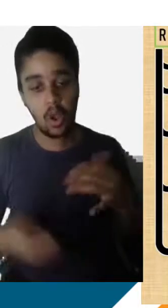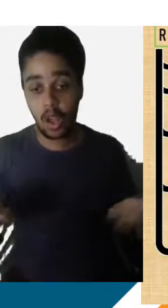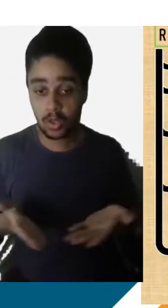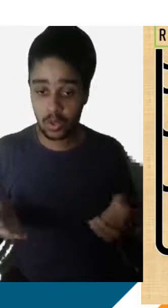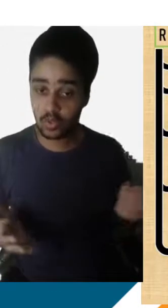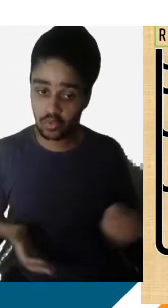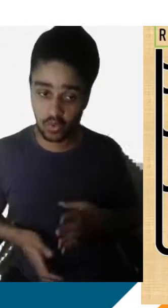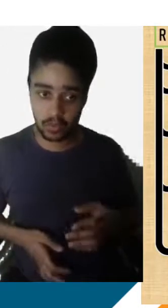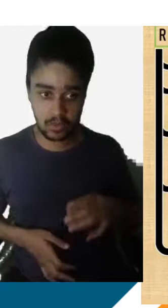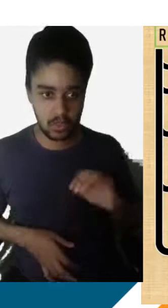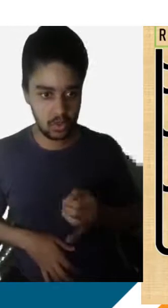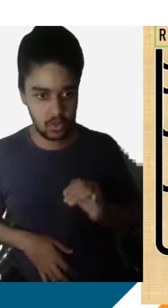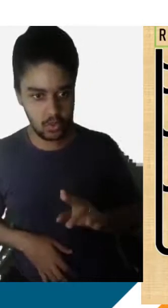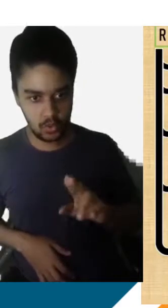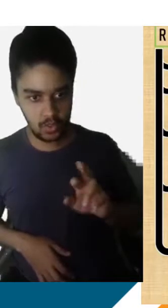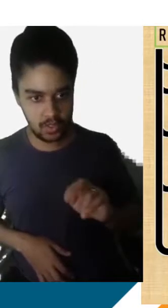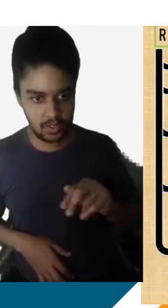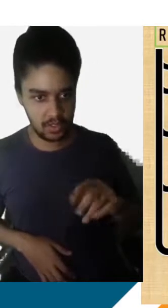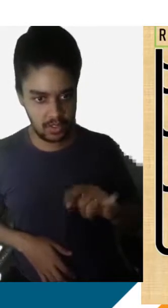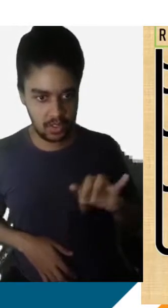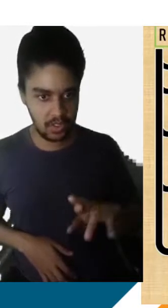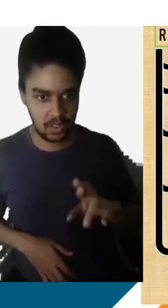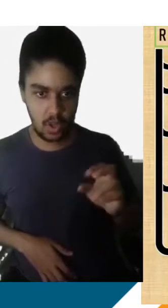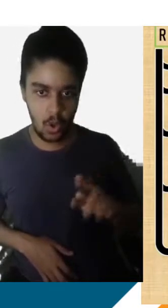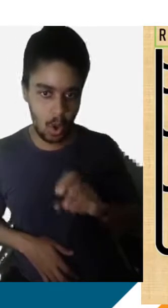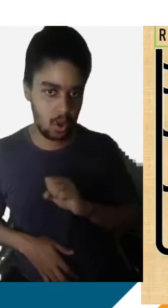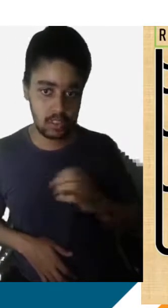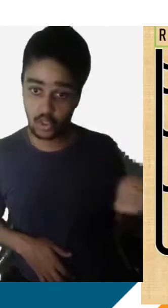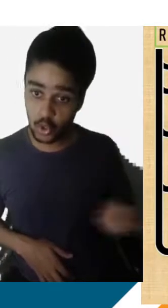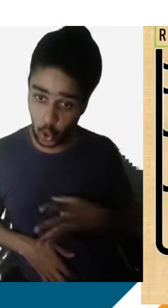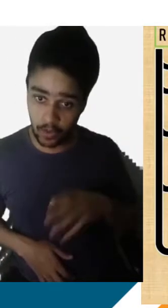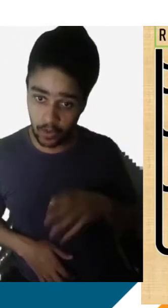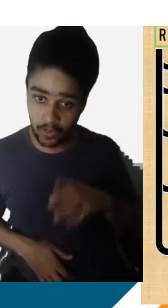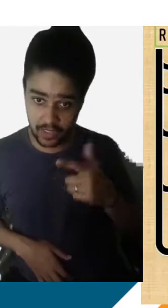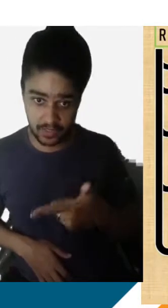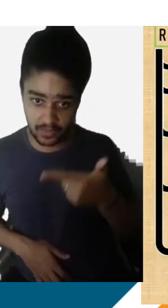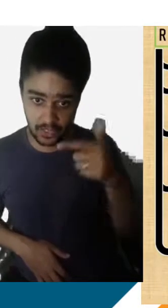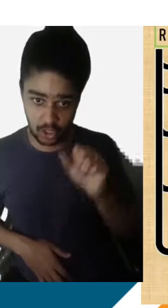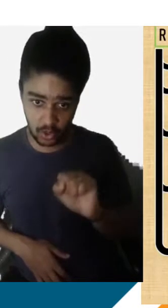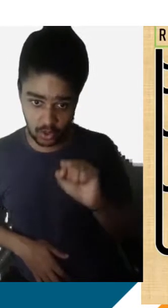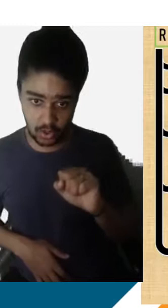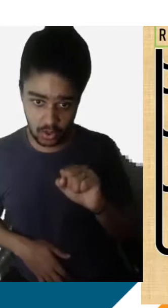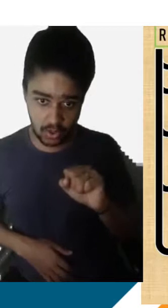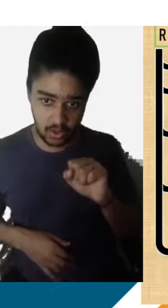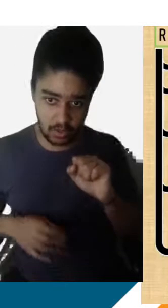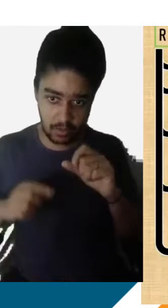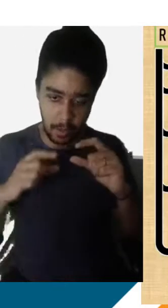que foi feita pelo geógrafo Jurandir Roys, onde ele determinou